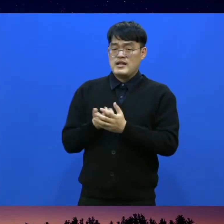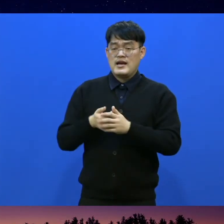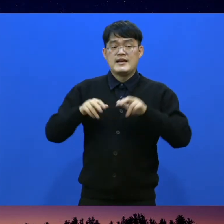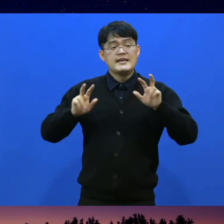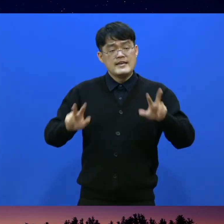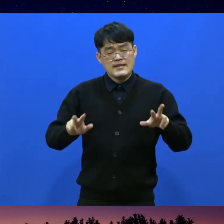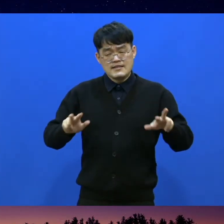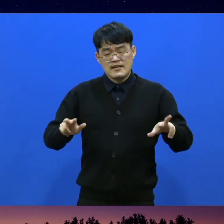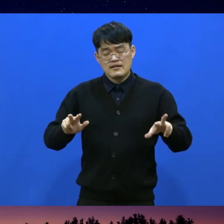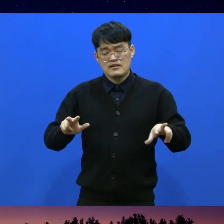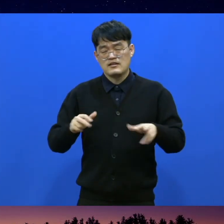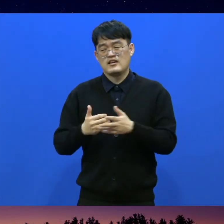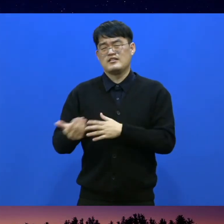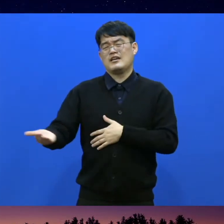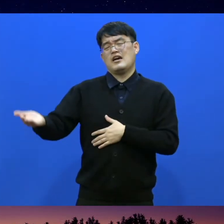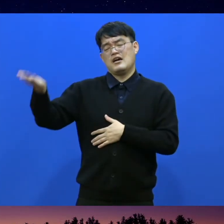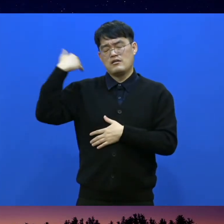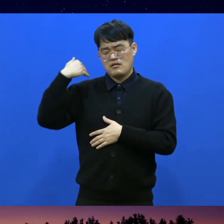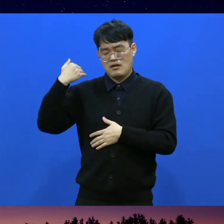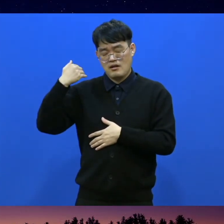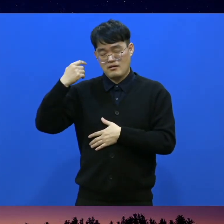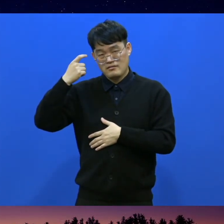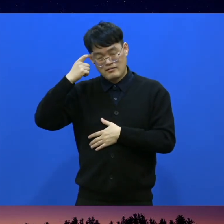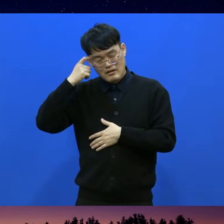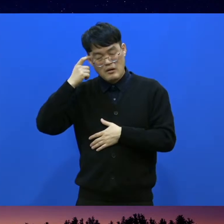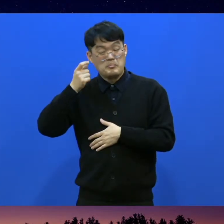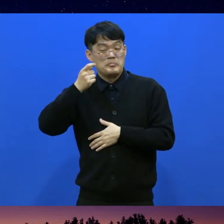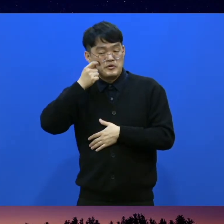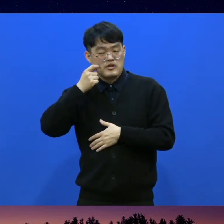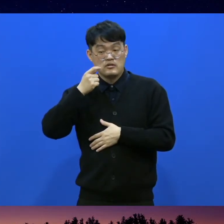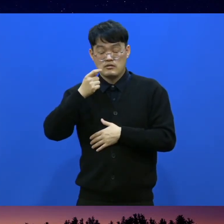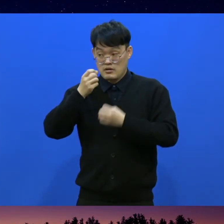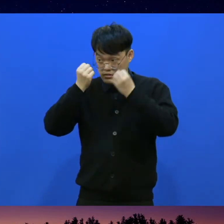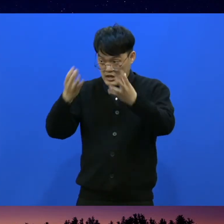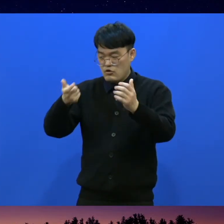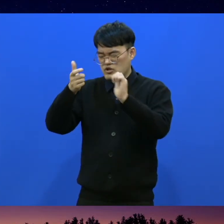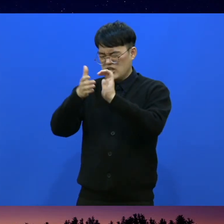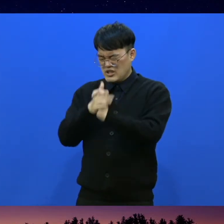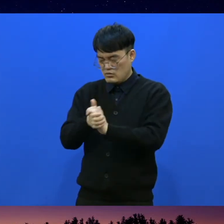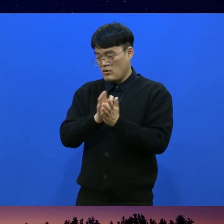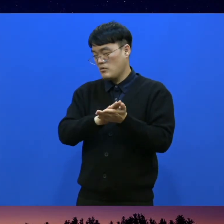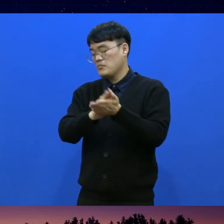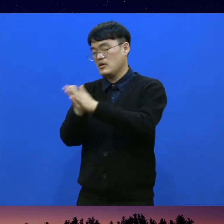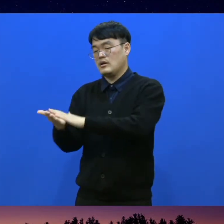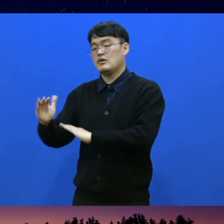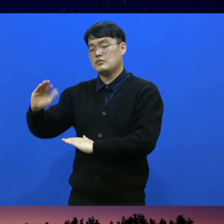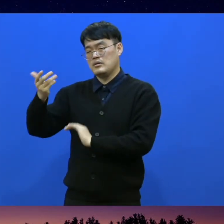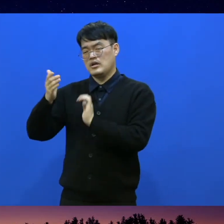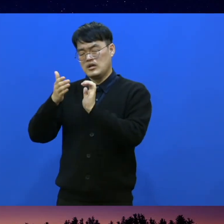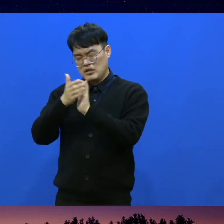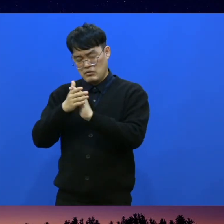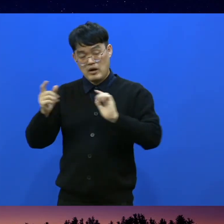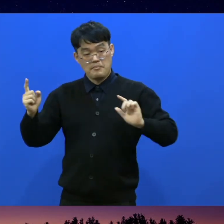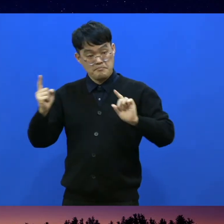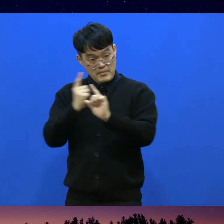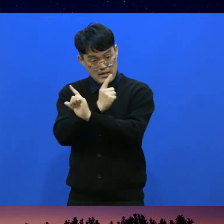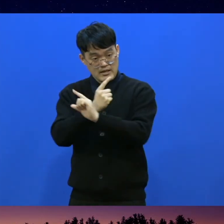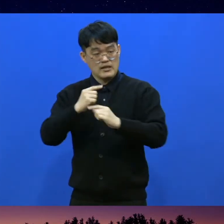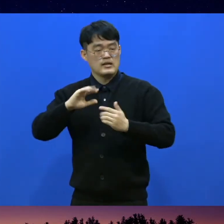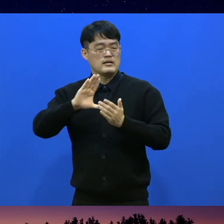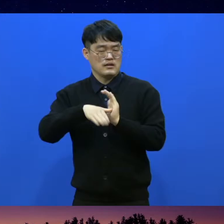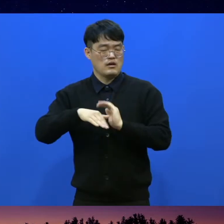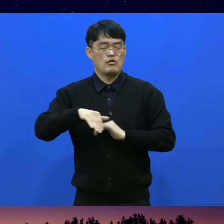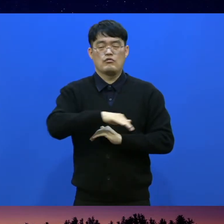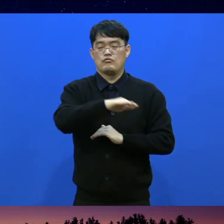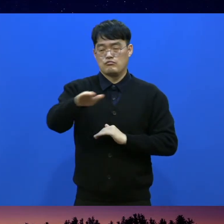이전에는 전혀 생각조차 않았던 것들에 대해서 기도하기 시작합니다. 기도가 달라질 때 우리의 삶의 모든 영역